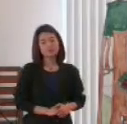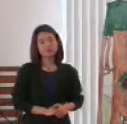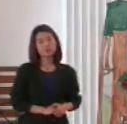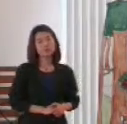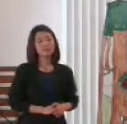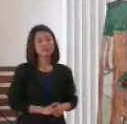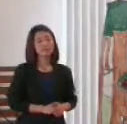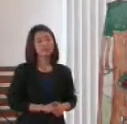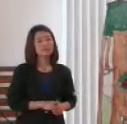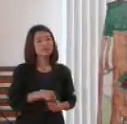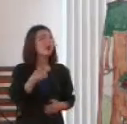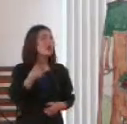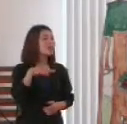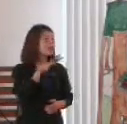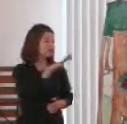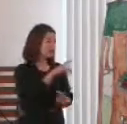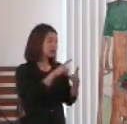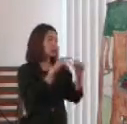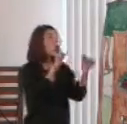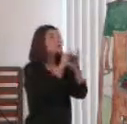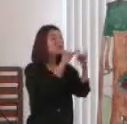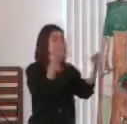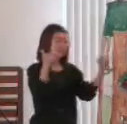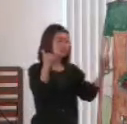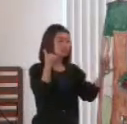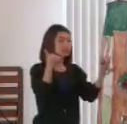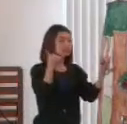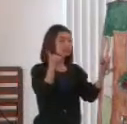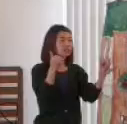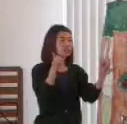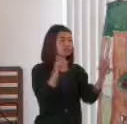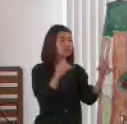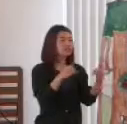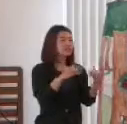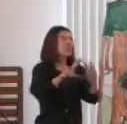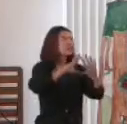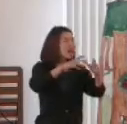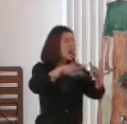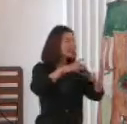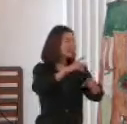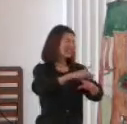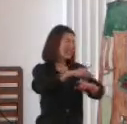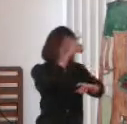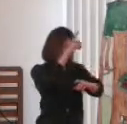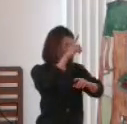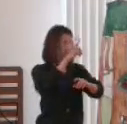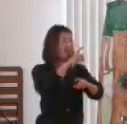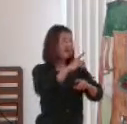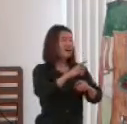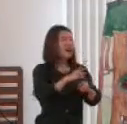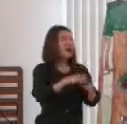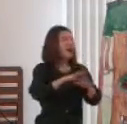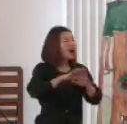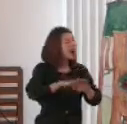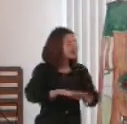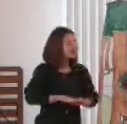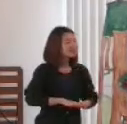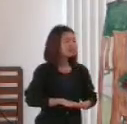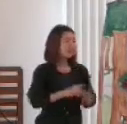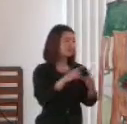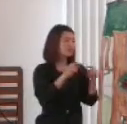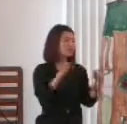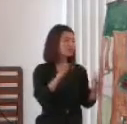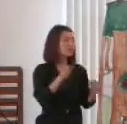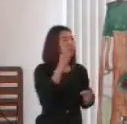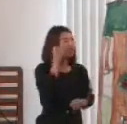私たち日本人はおそらく世界で一番安全な国に住んでいるわけですけれども、それでもな